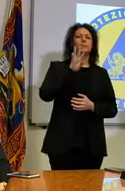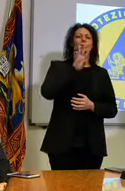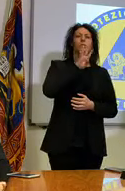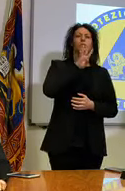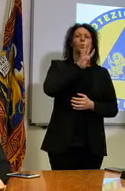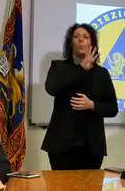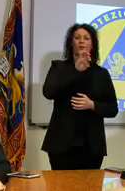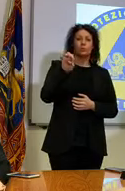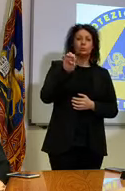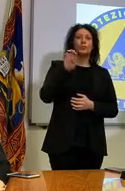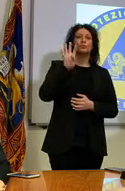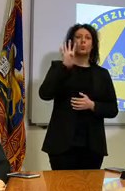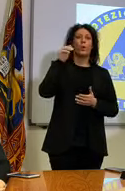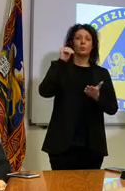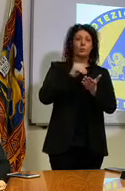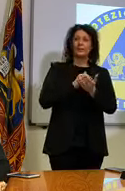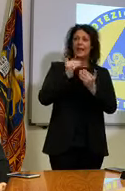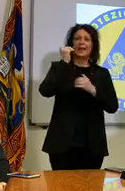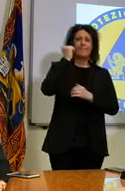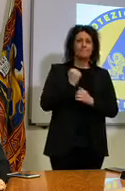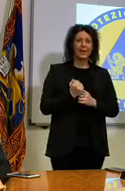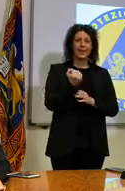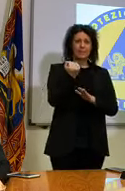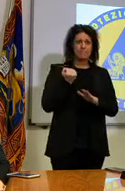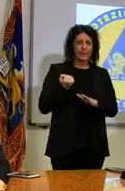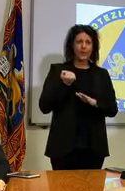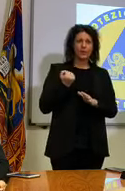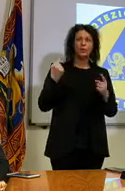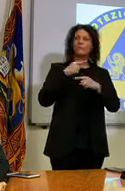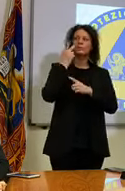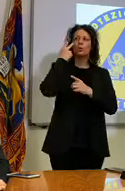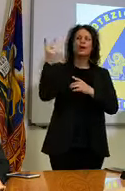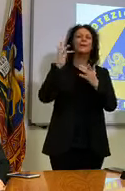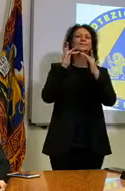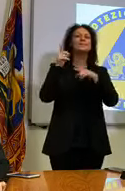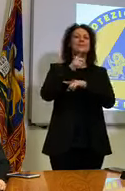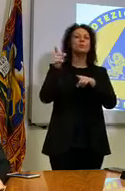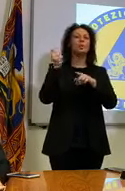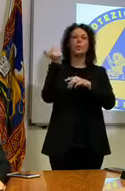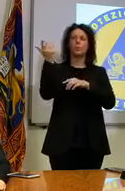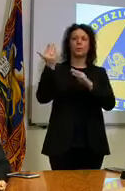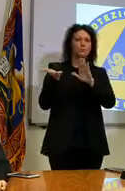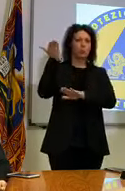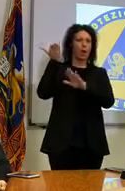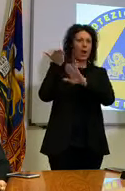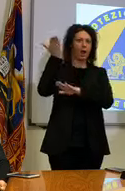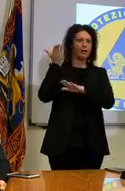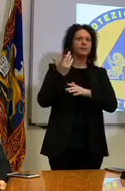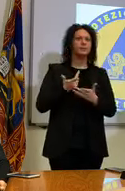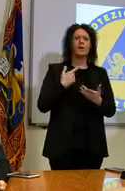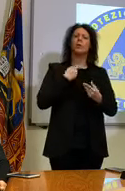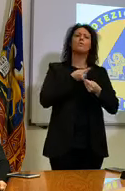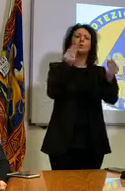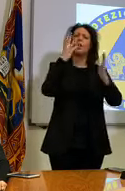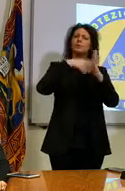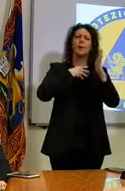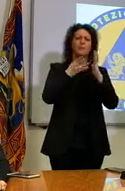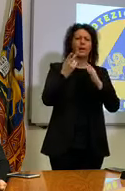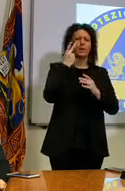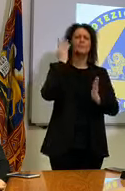4500 in meno rispetto a quanto dichiarato, sul sito troverete 699.000, ma vediamo tutta la tabella. E avete